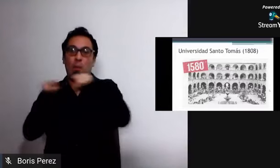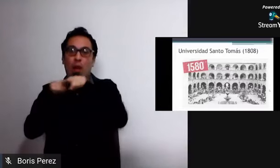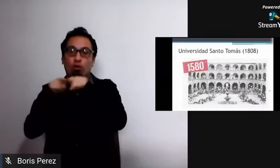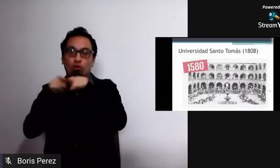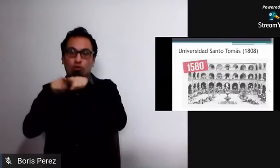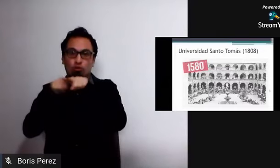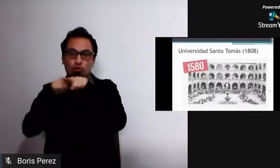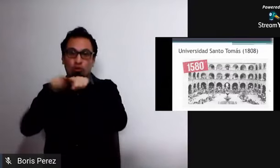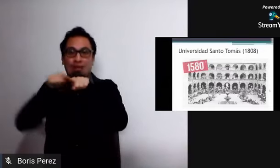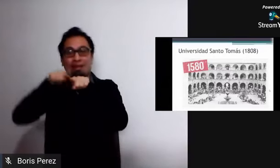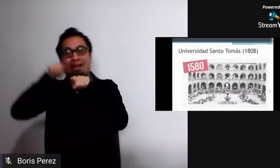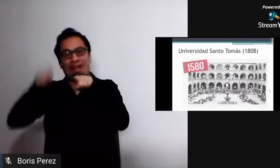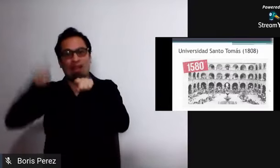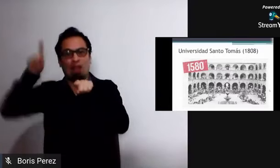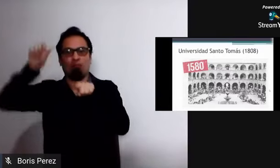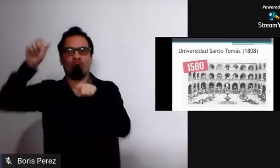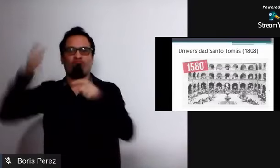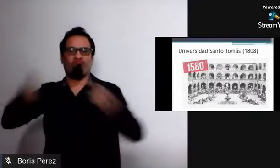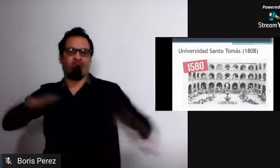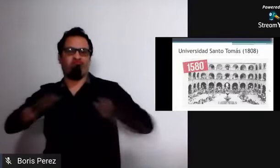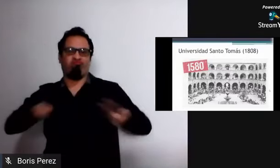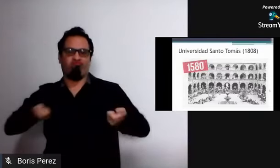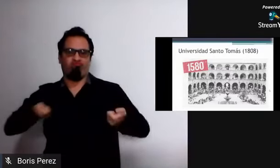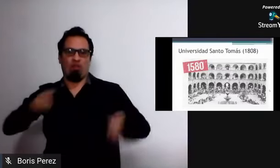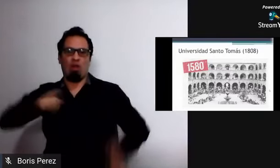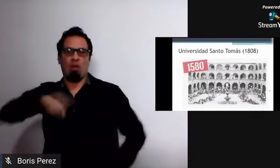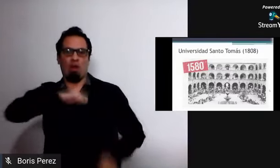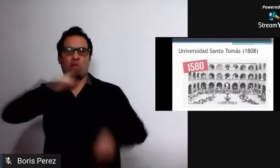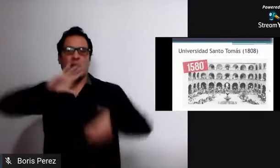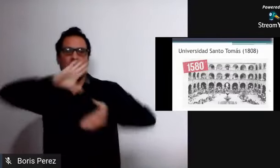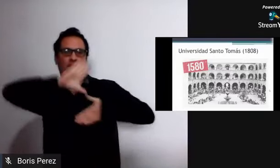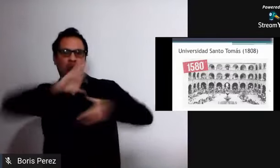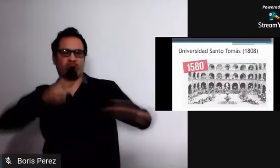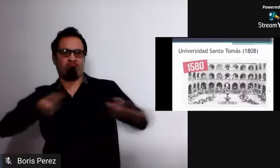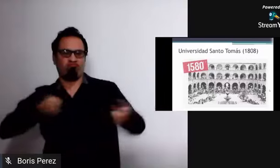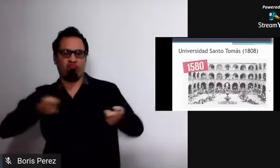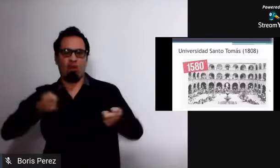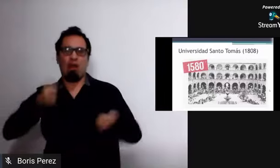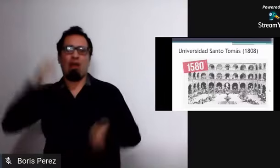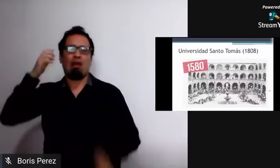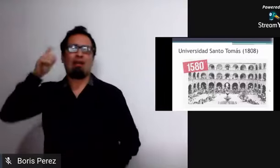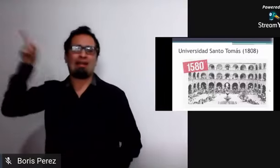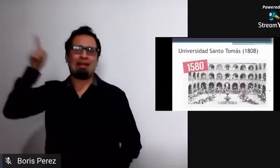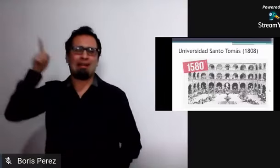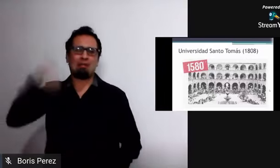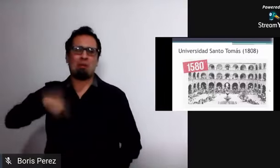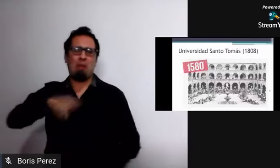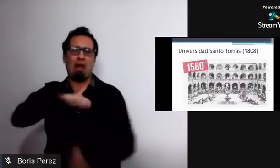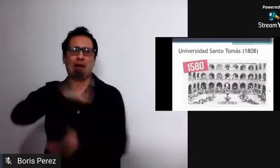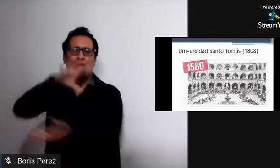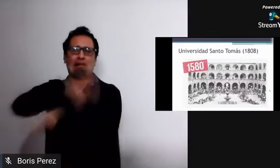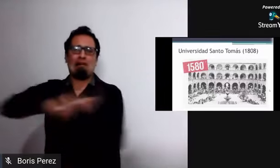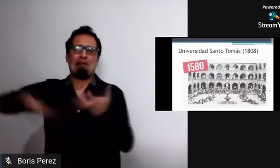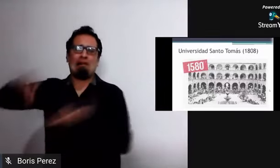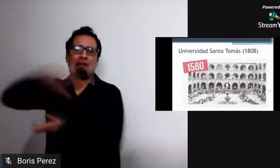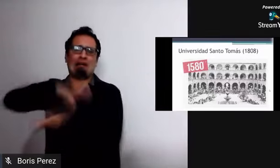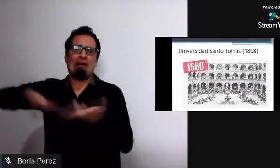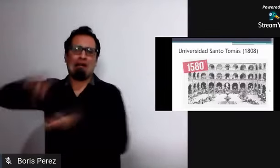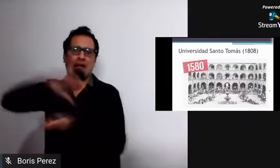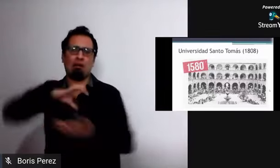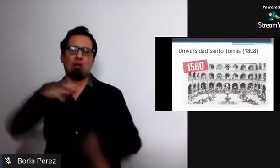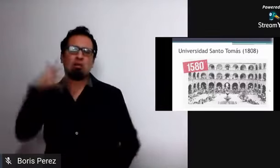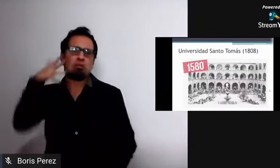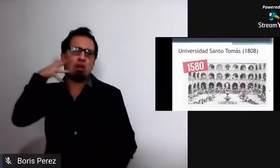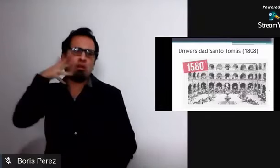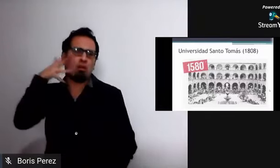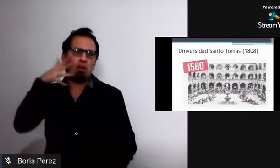sinnúmero de dificultades para la administración, ya que el rey de España estuvo preso un tiempo allá